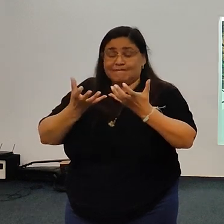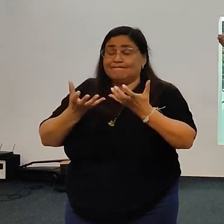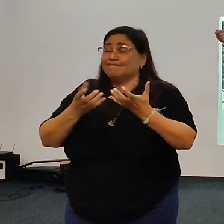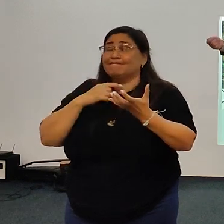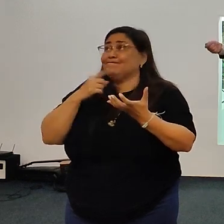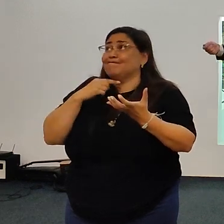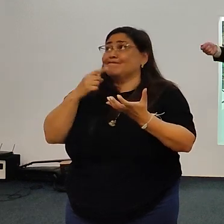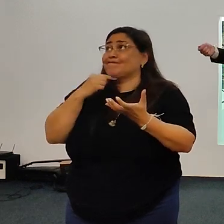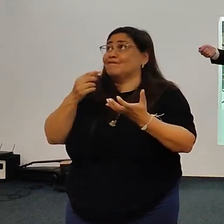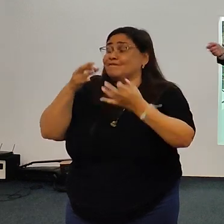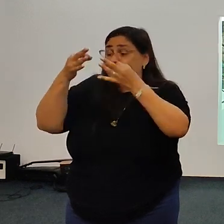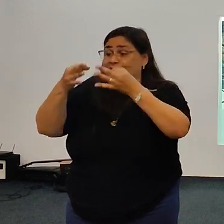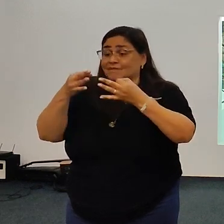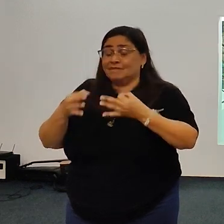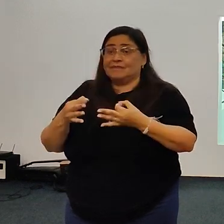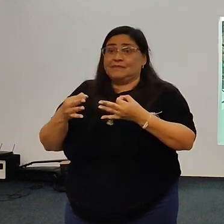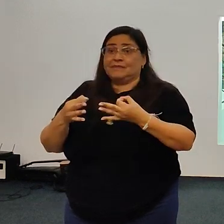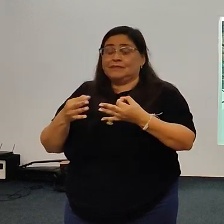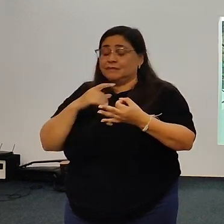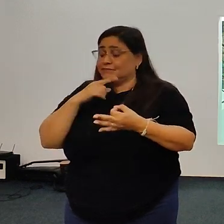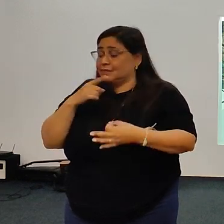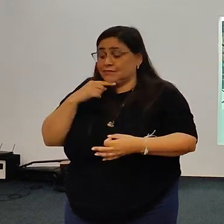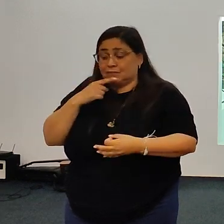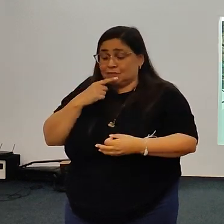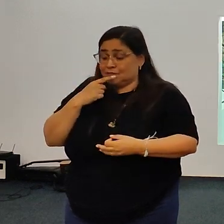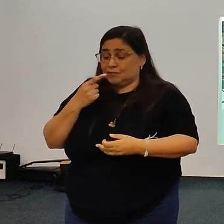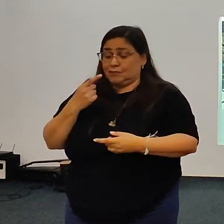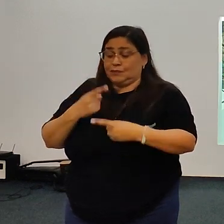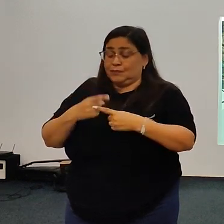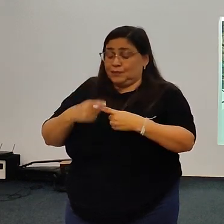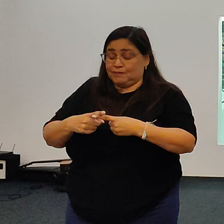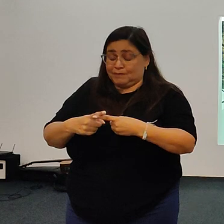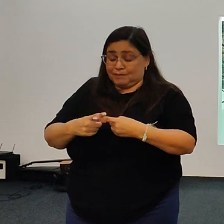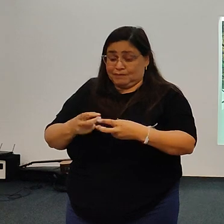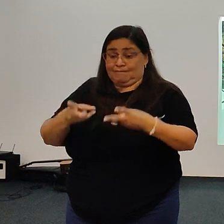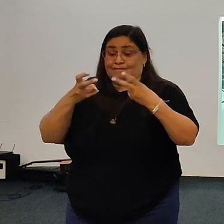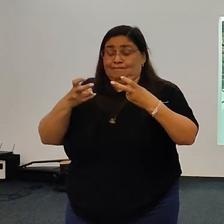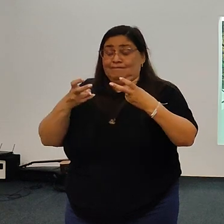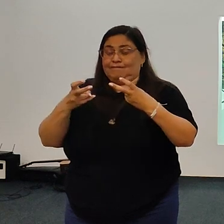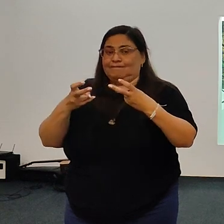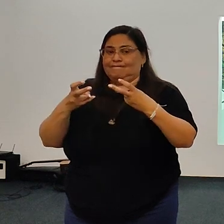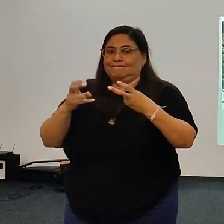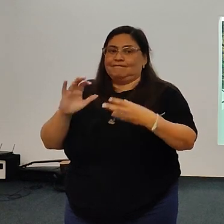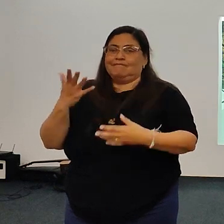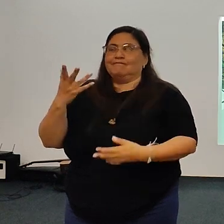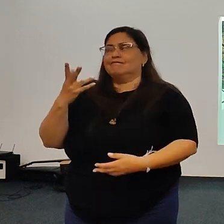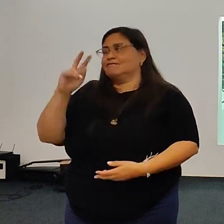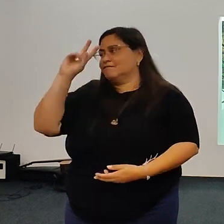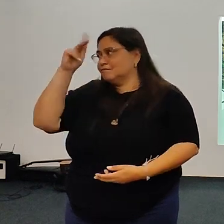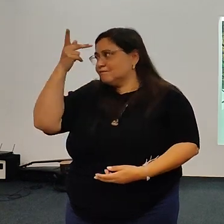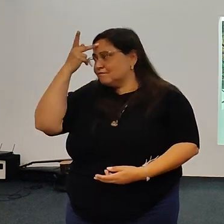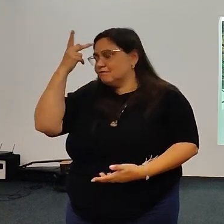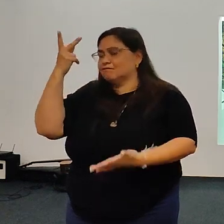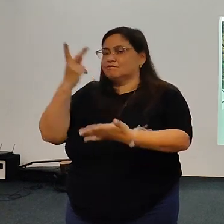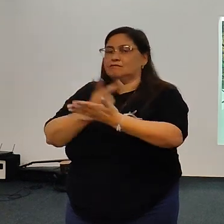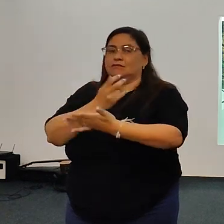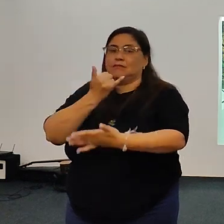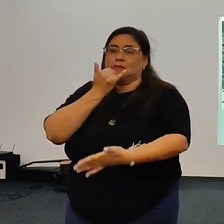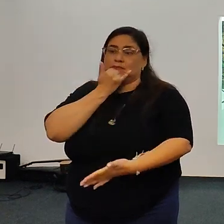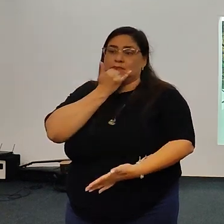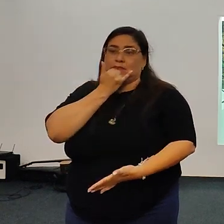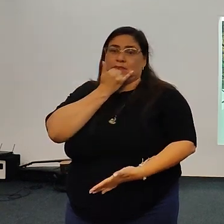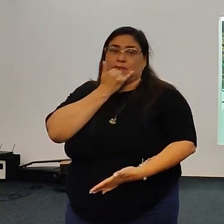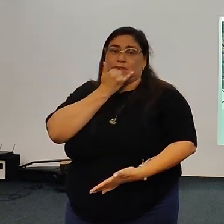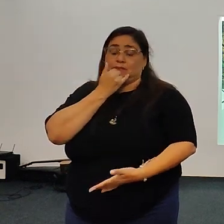fazer o que era correto, não é isso que ele diz? Mas ele não consegue. Quando ele se dava por conta, ele tinha feito o que não queria fazer.